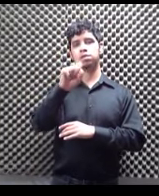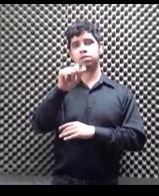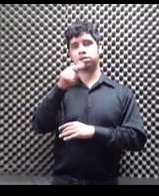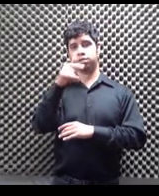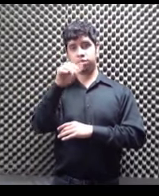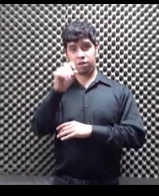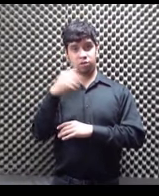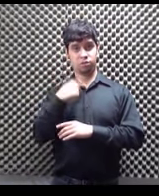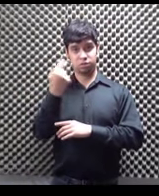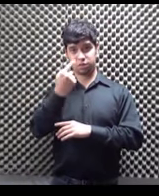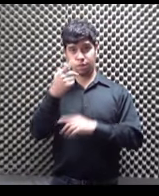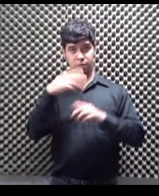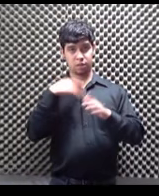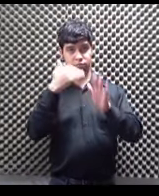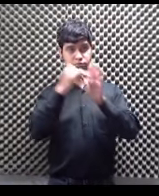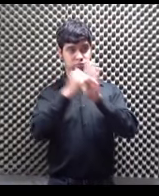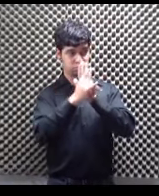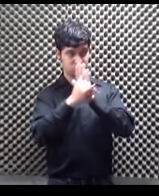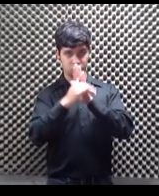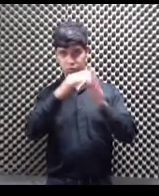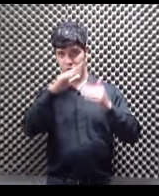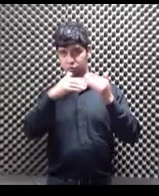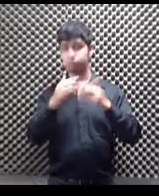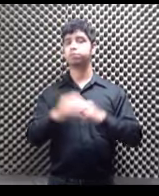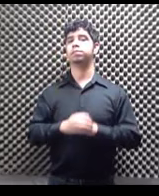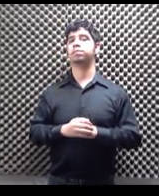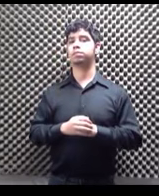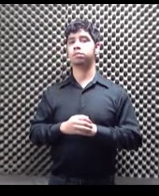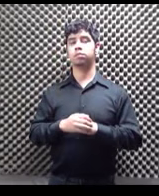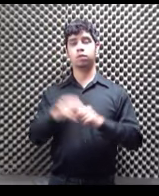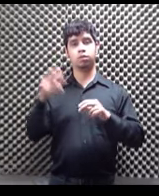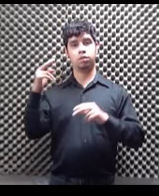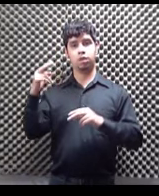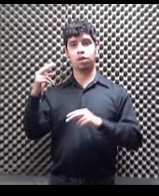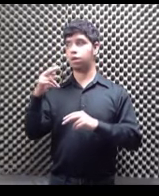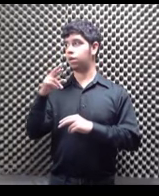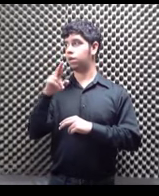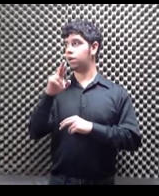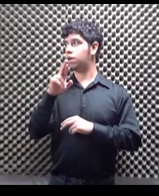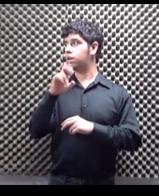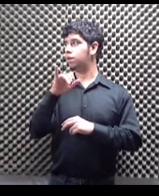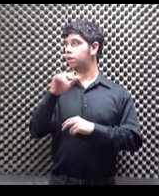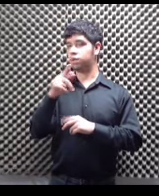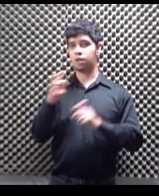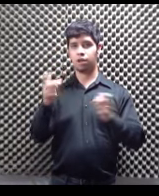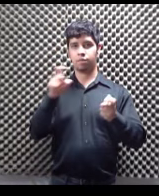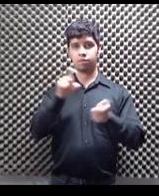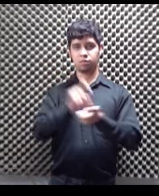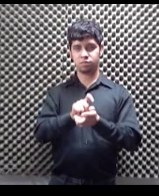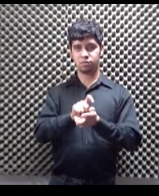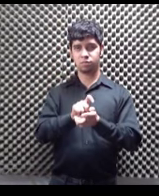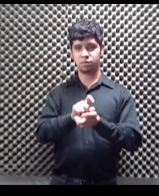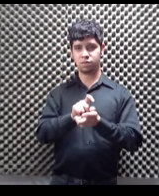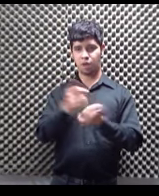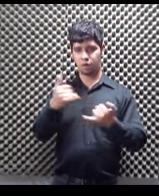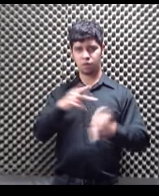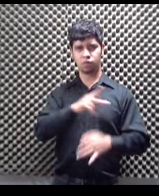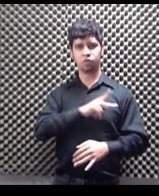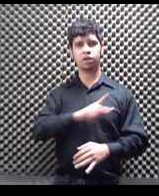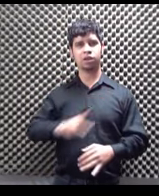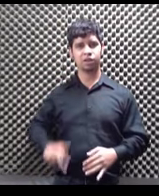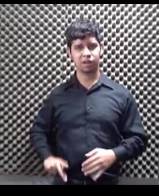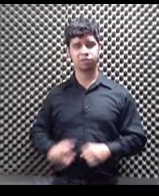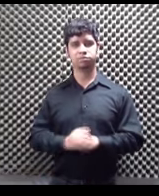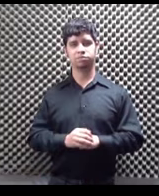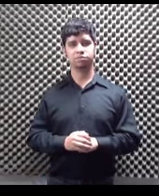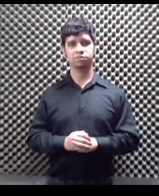ahí documentando. Y mira, reina cambió. Mira, sí. Ahora es rey. Ahora es un rey. Ahora es un